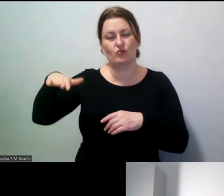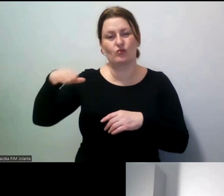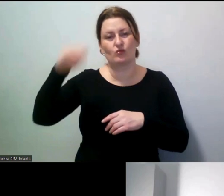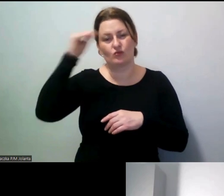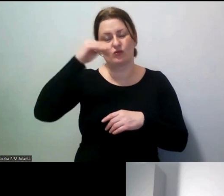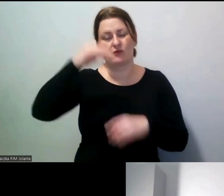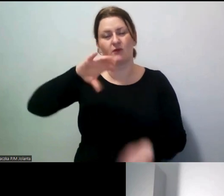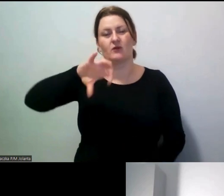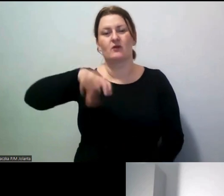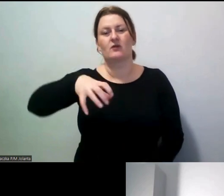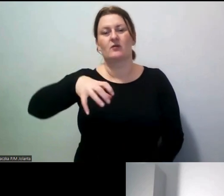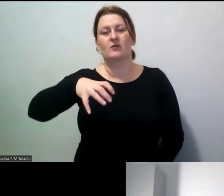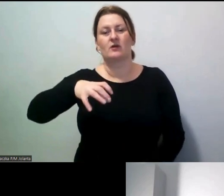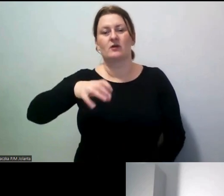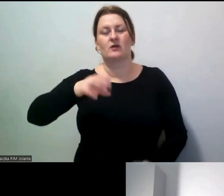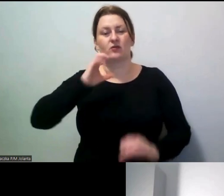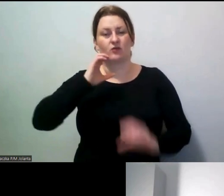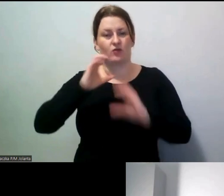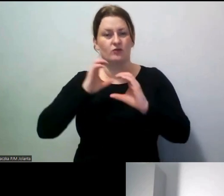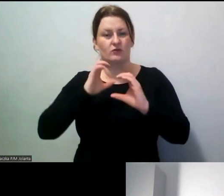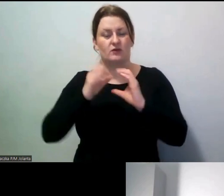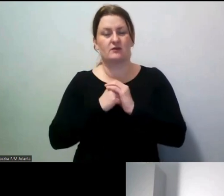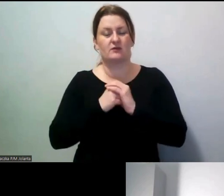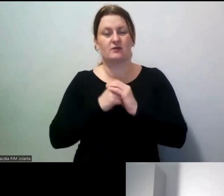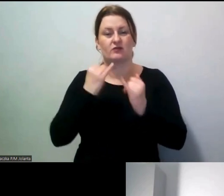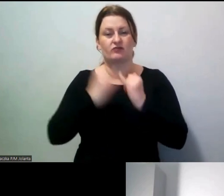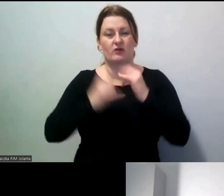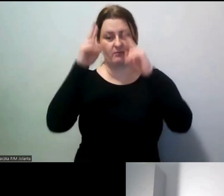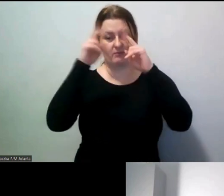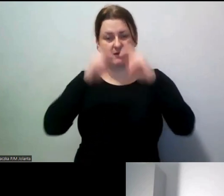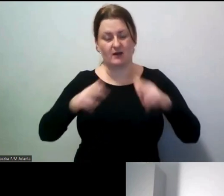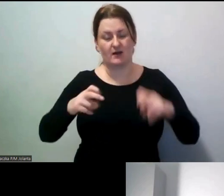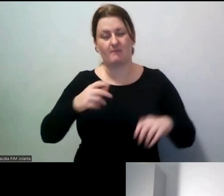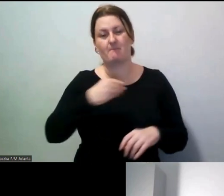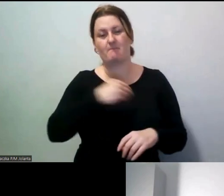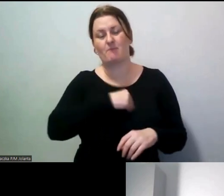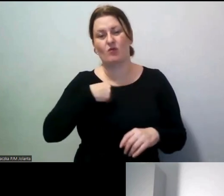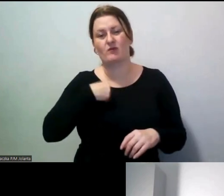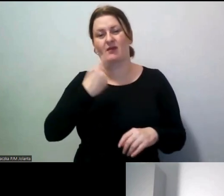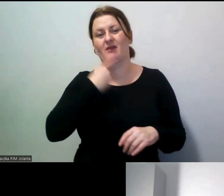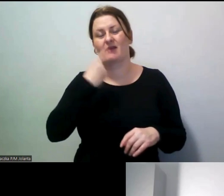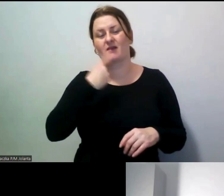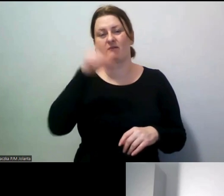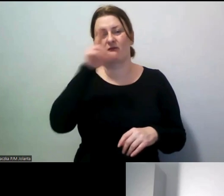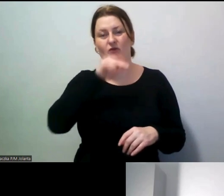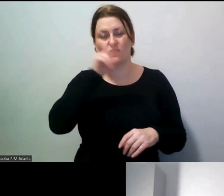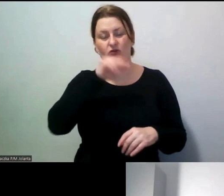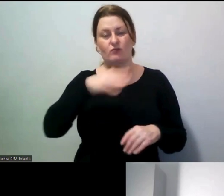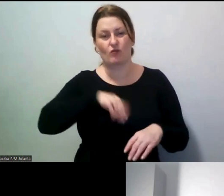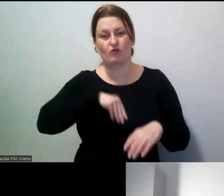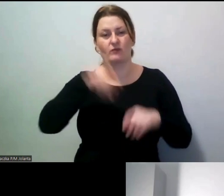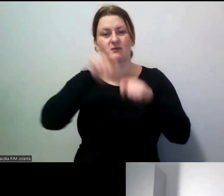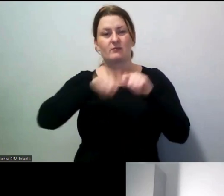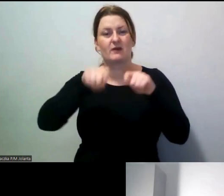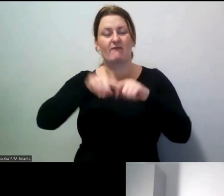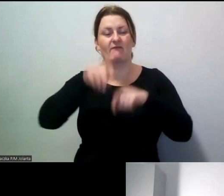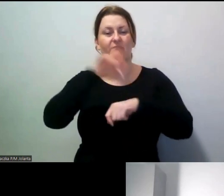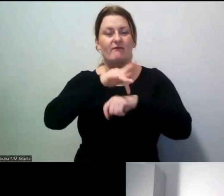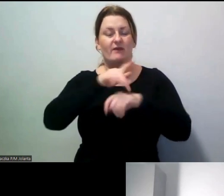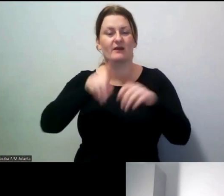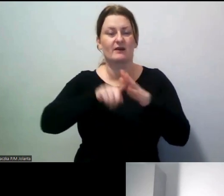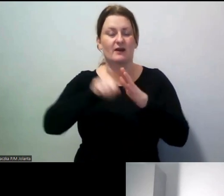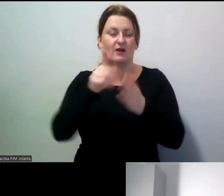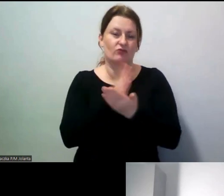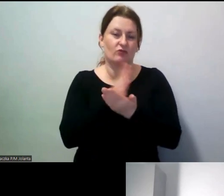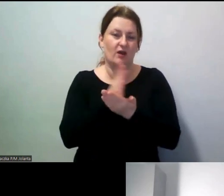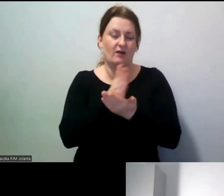grupy komunikacyjnej, tak? Czyli jeśli badamy polski język foniczny, no to możemy sprawdzić, jaki to jest wynik dla średniej